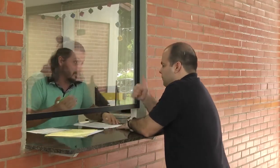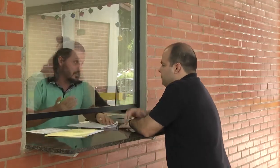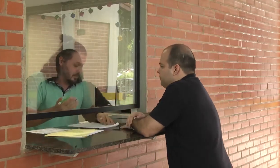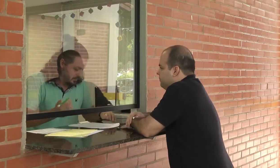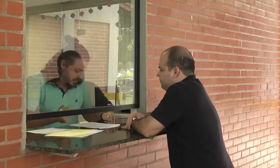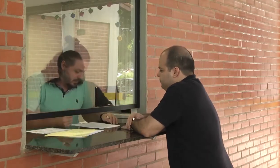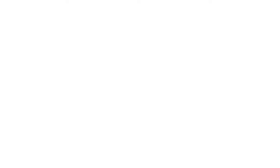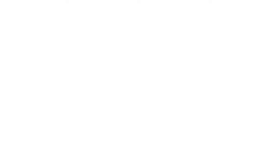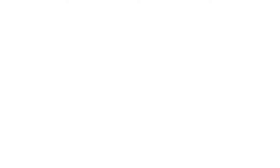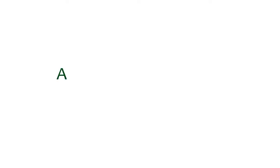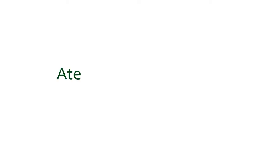Né?